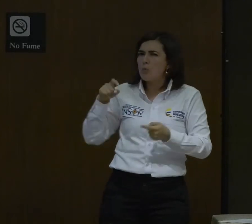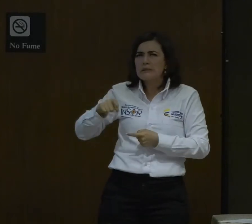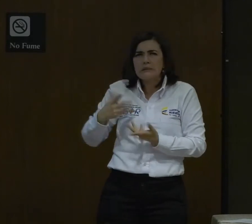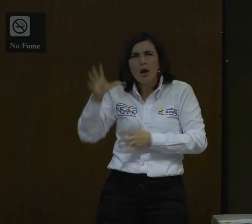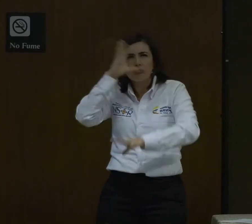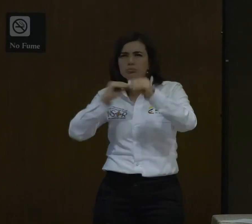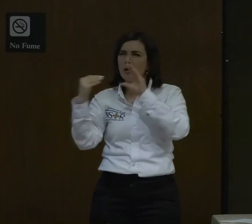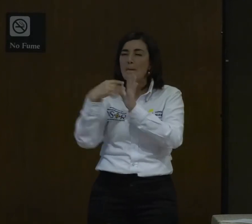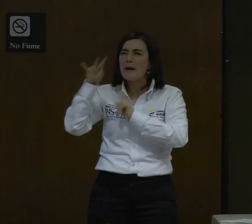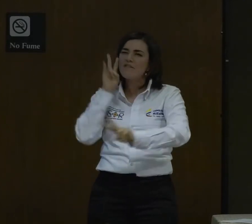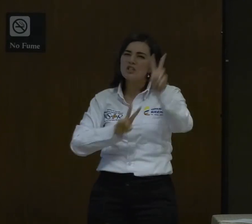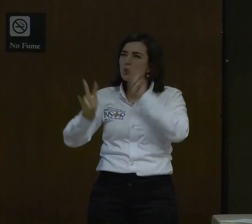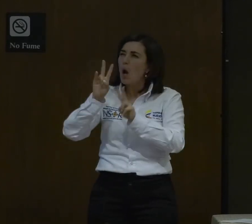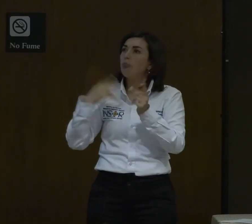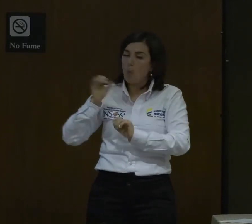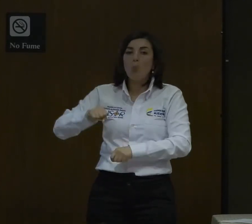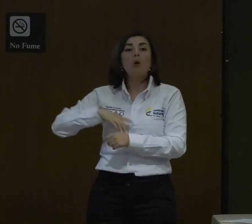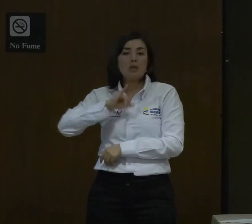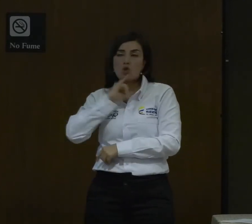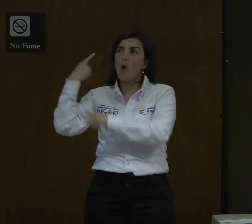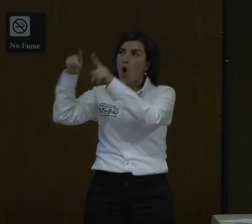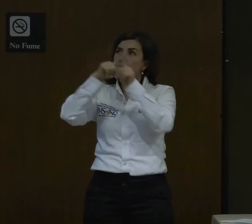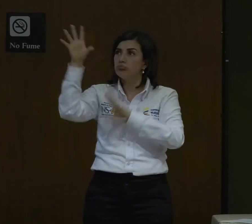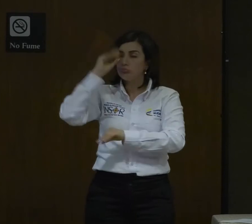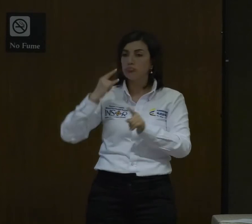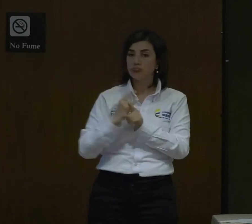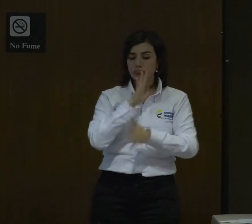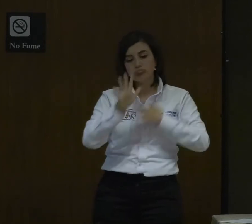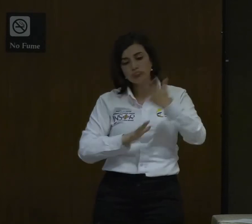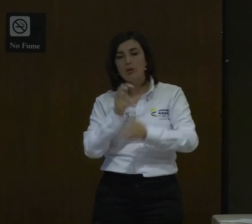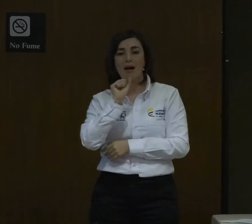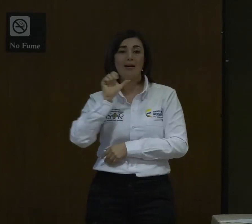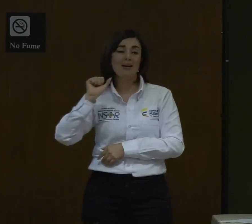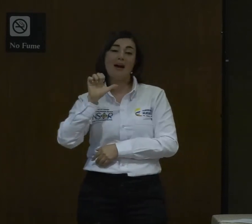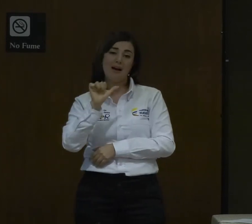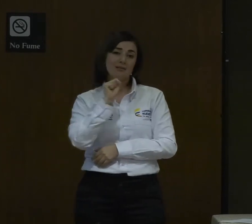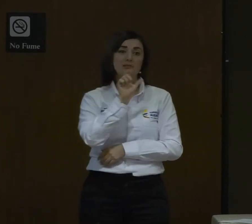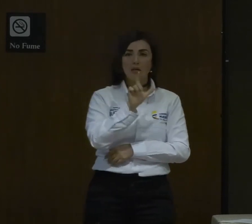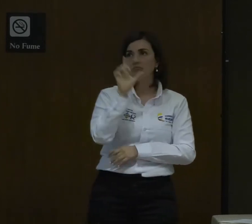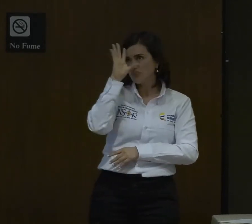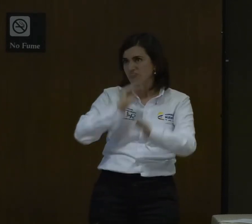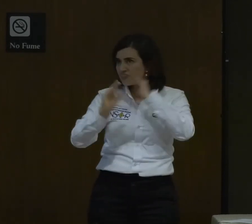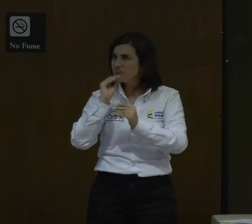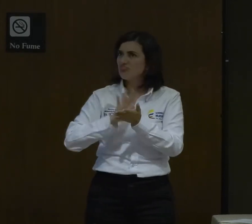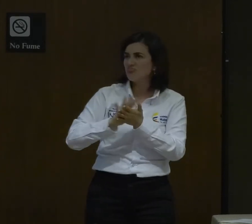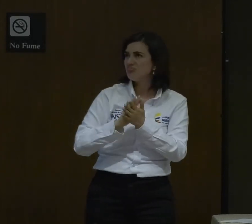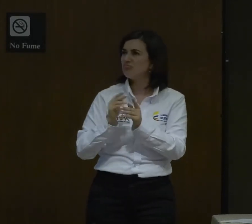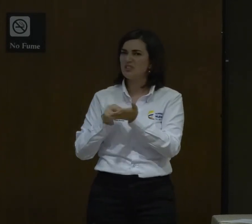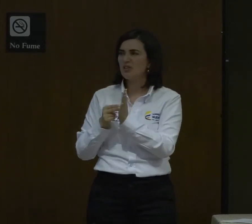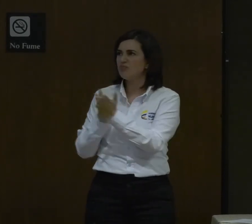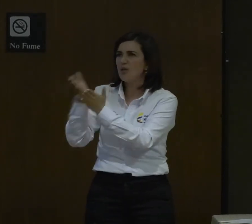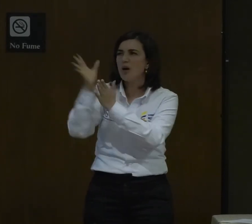de aprendizaje visual, utilizando la lengua de señas americana, en este caso, como vehículo